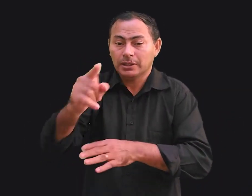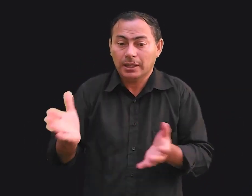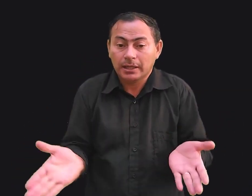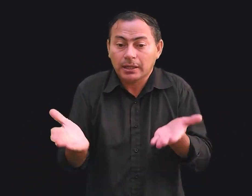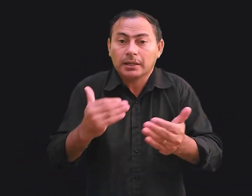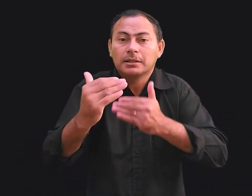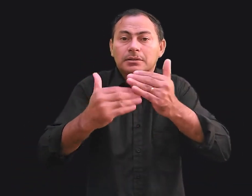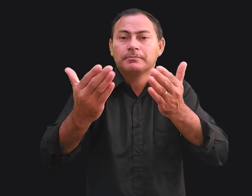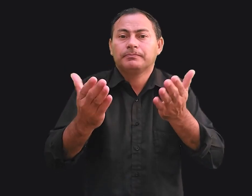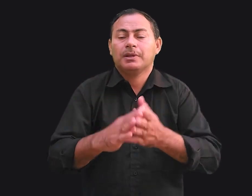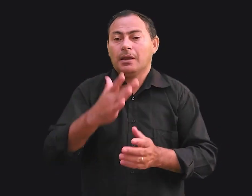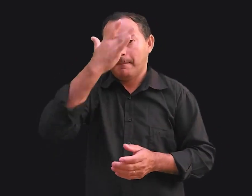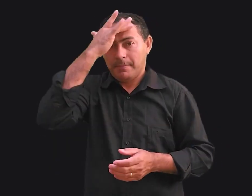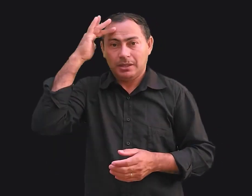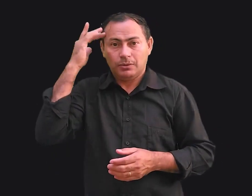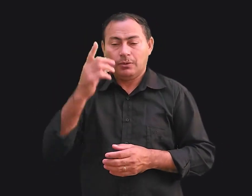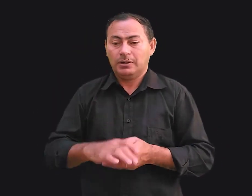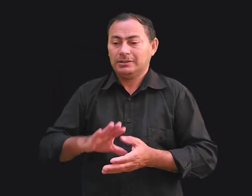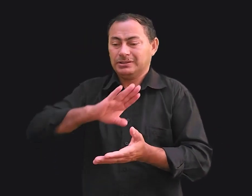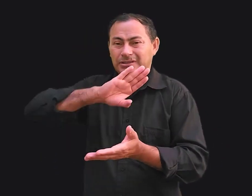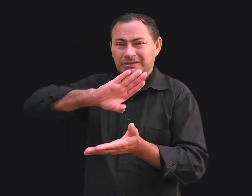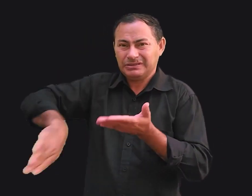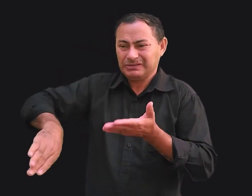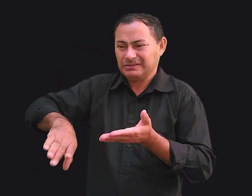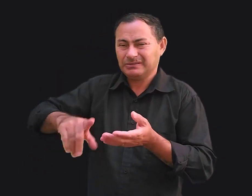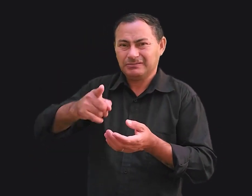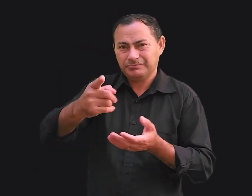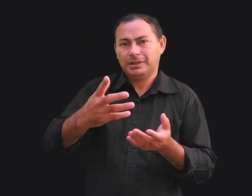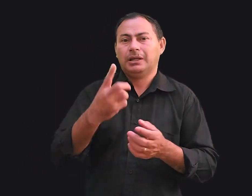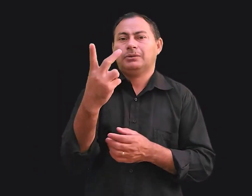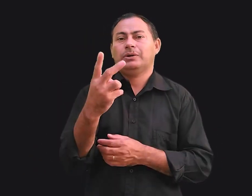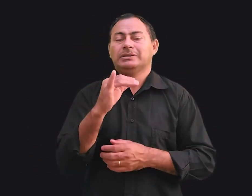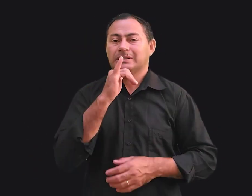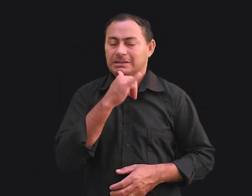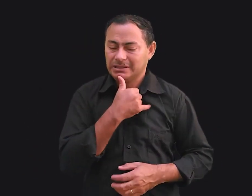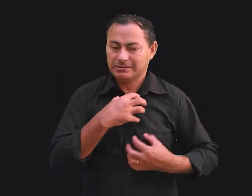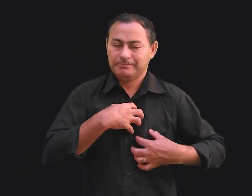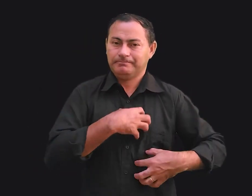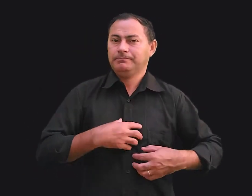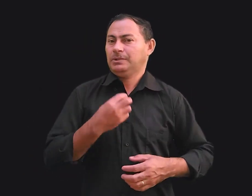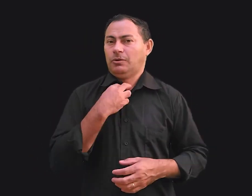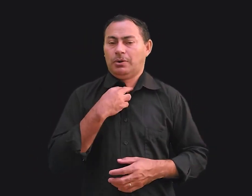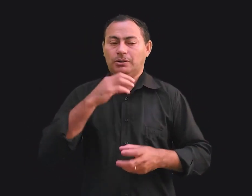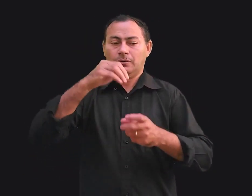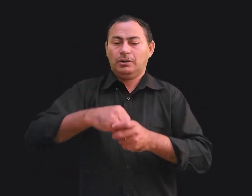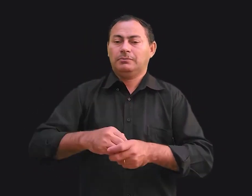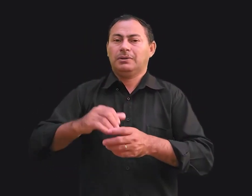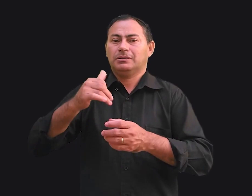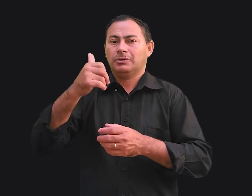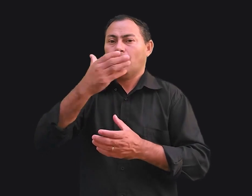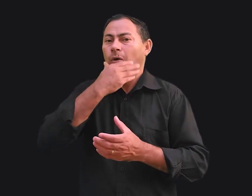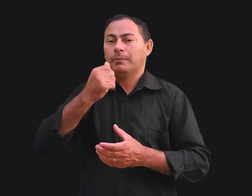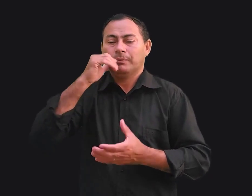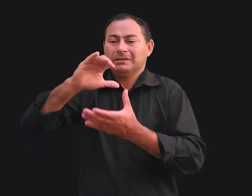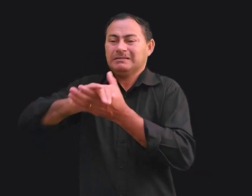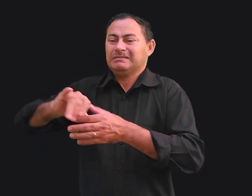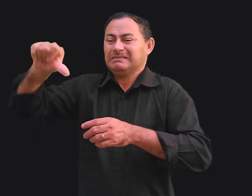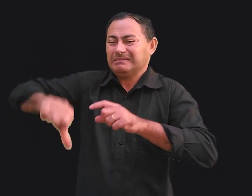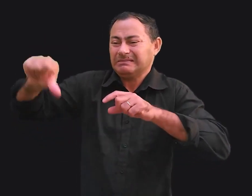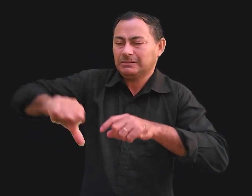a crescer? Aquela pessoa que você derrubou? Aí serão dois deprimidos. Não ponha seu cônjuge para baixo. Ajude-o a